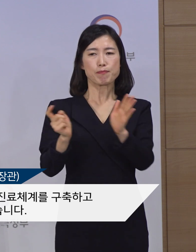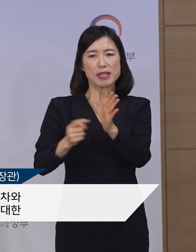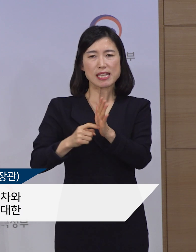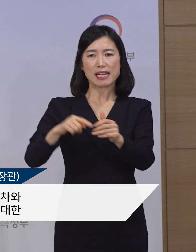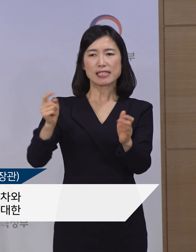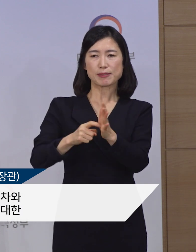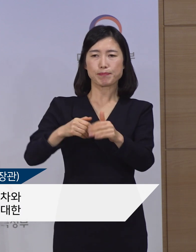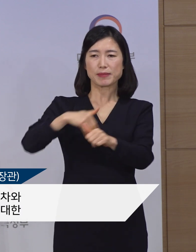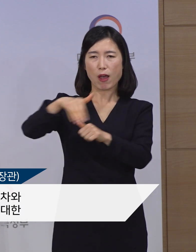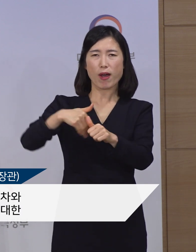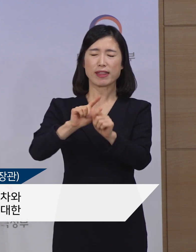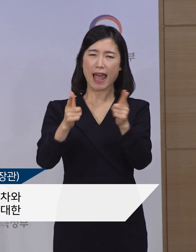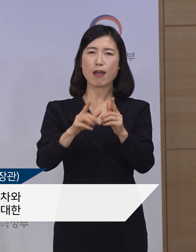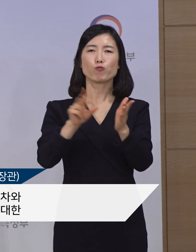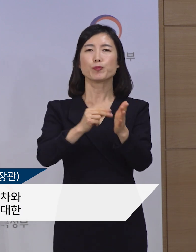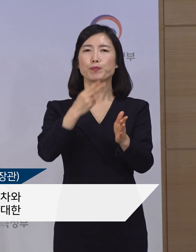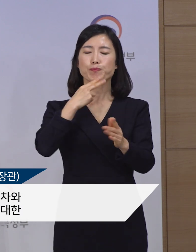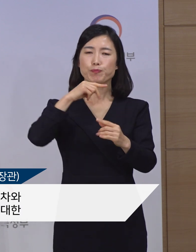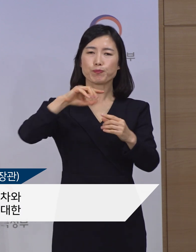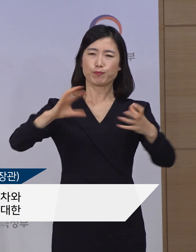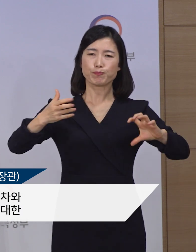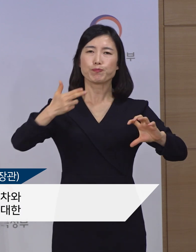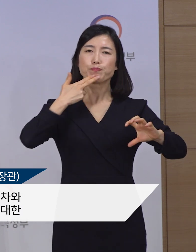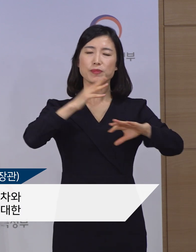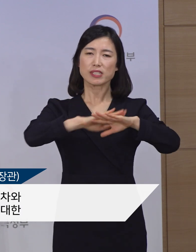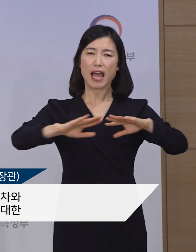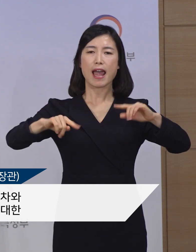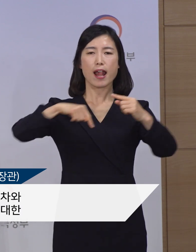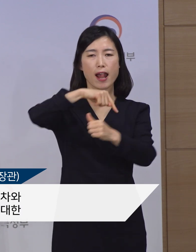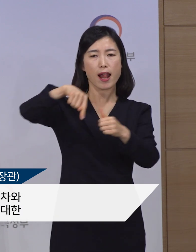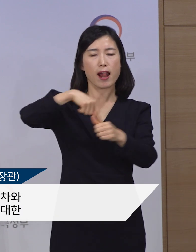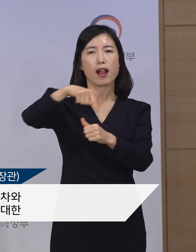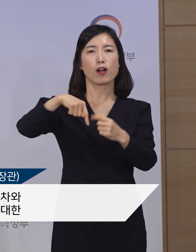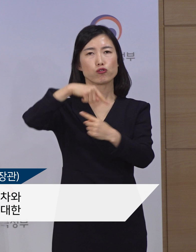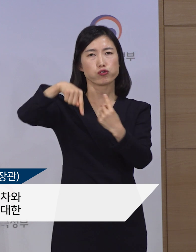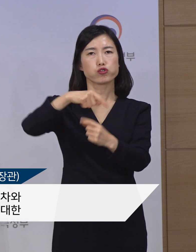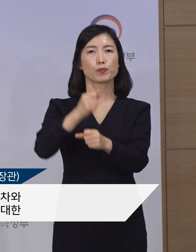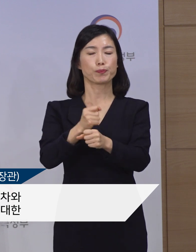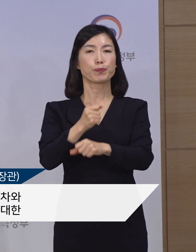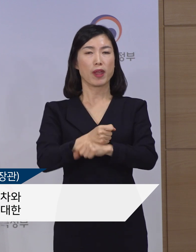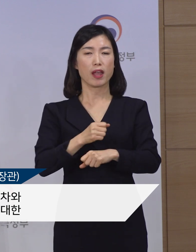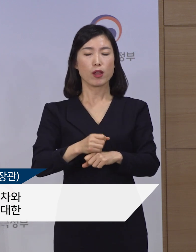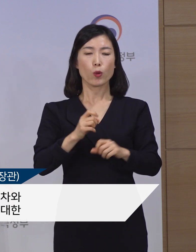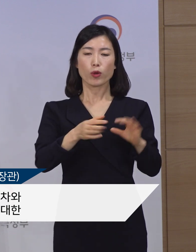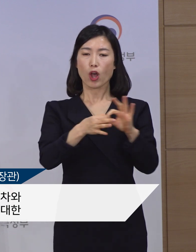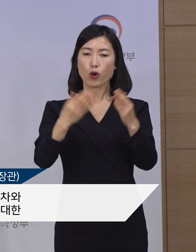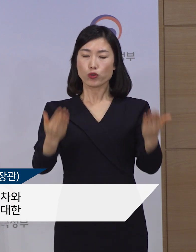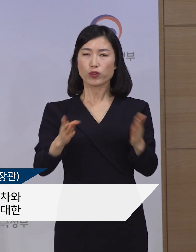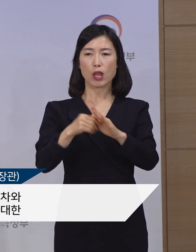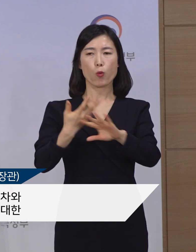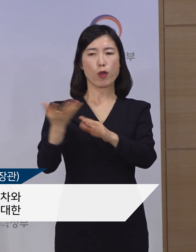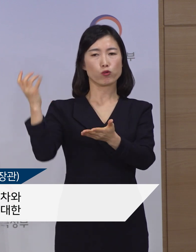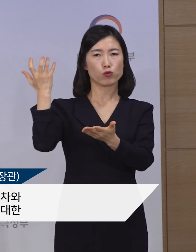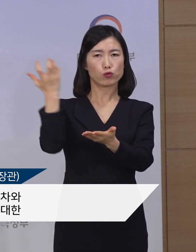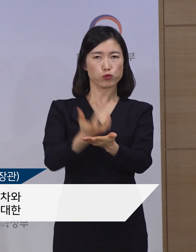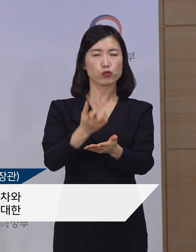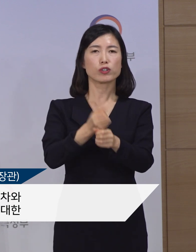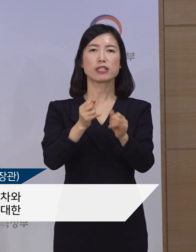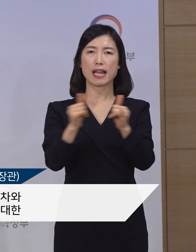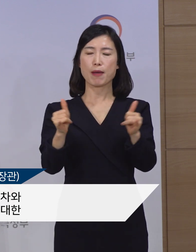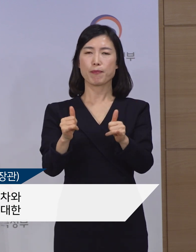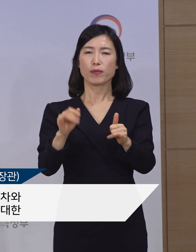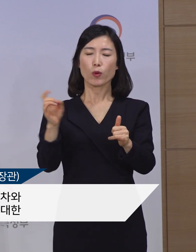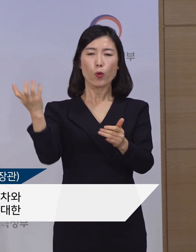운영하겠습니다. 연휴 기간에도 해외 유입 차단을 위해 특별 입국 절차와 해외 입국자 별도 운송을